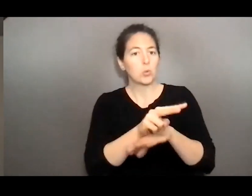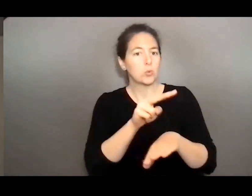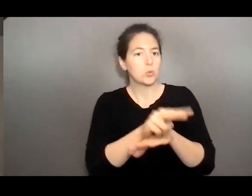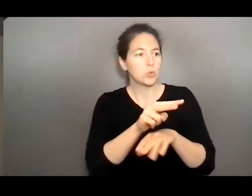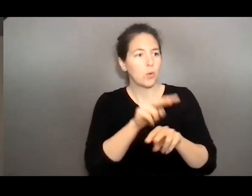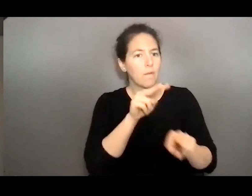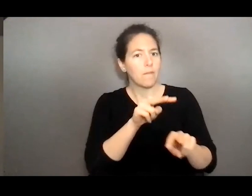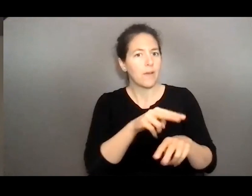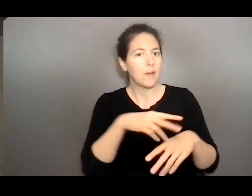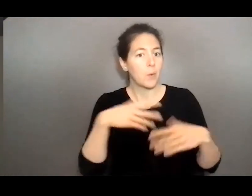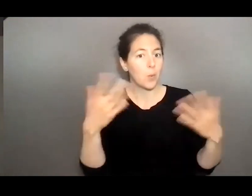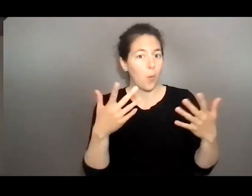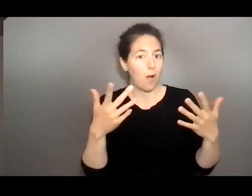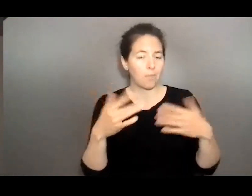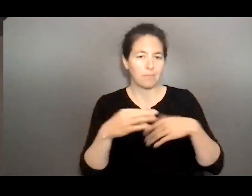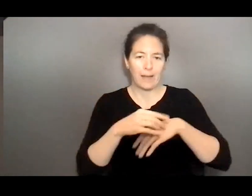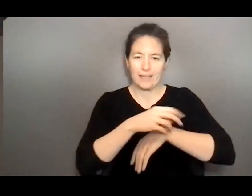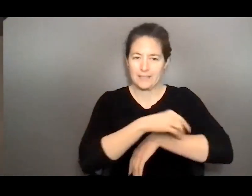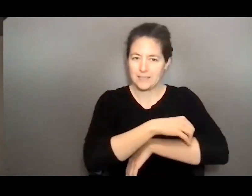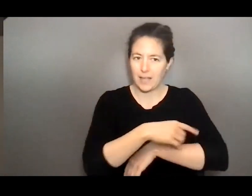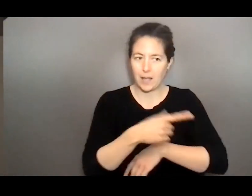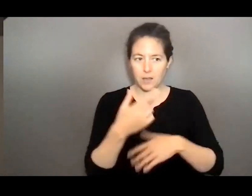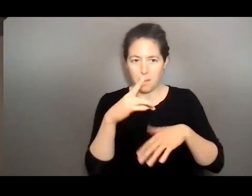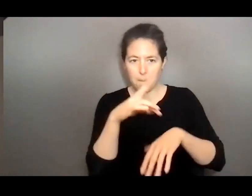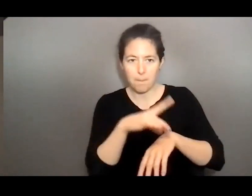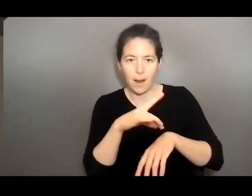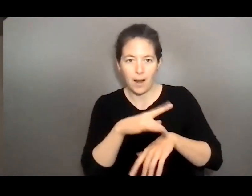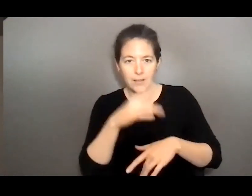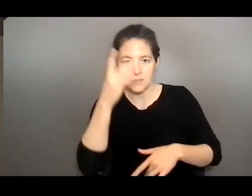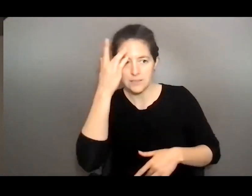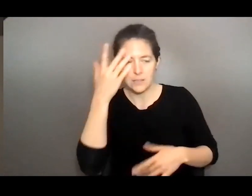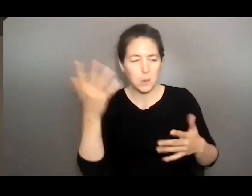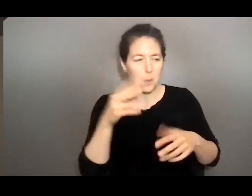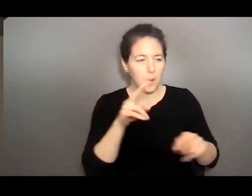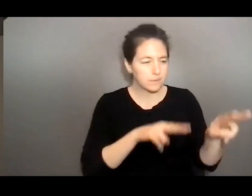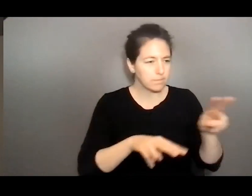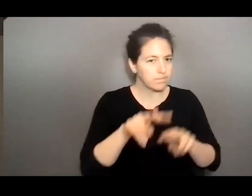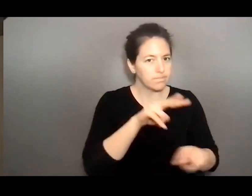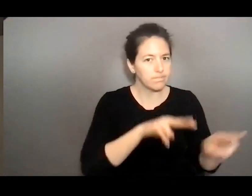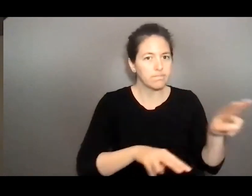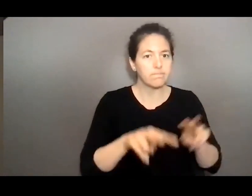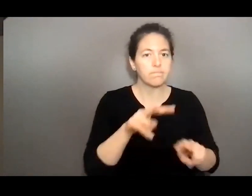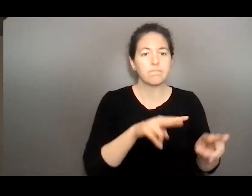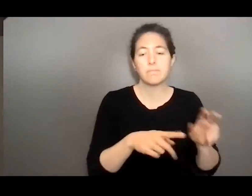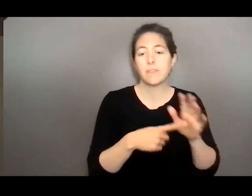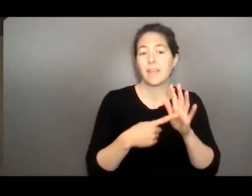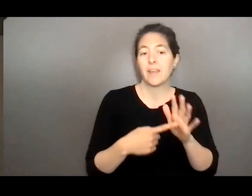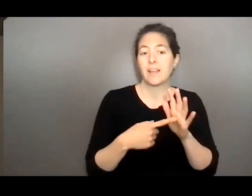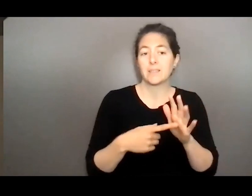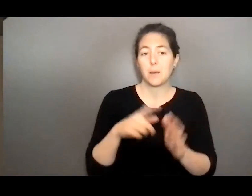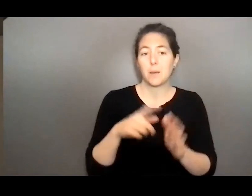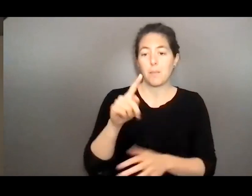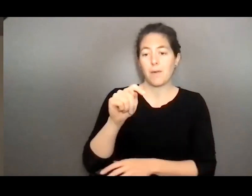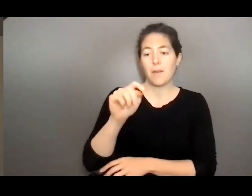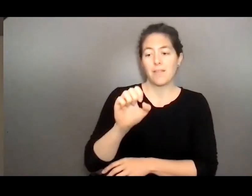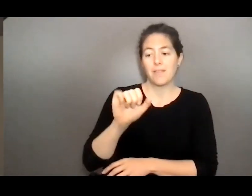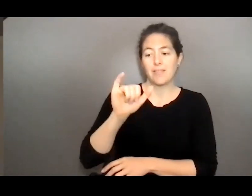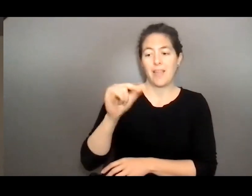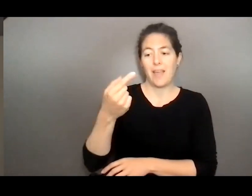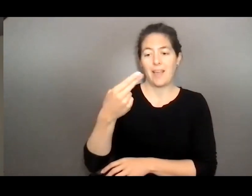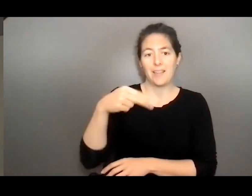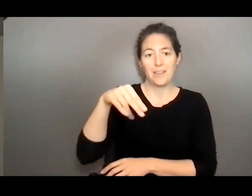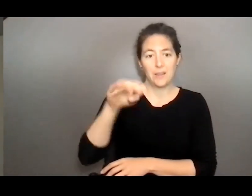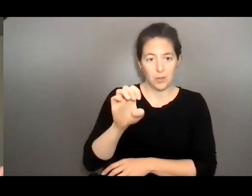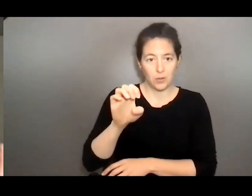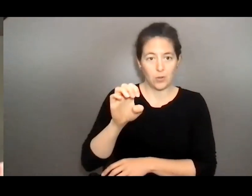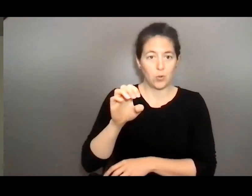les insectes, les maladies et par exemple, la teigne du poireau sur